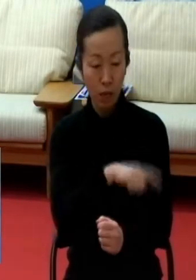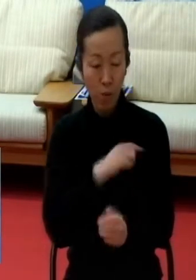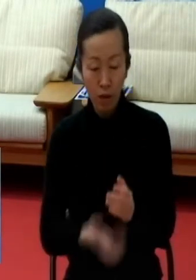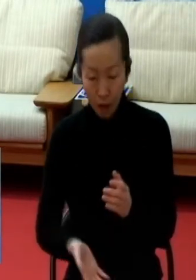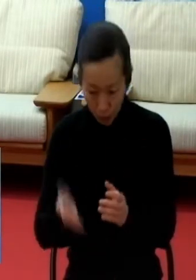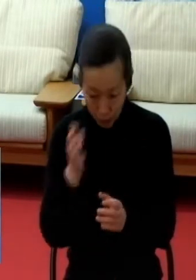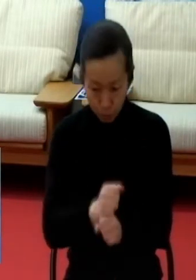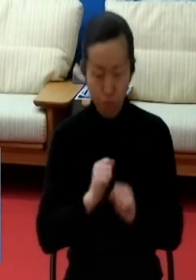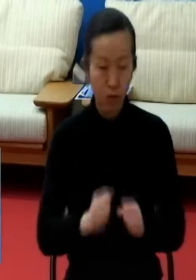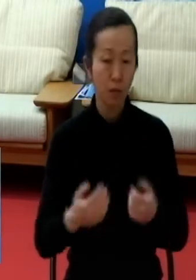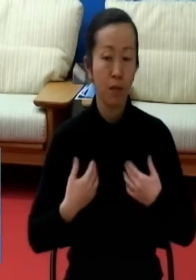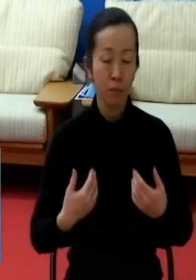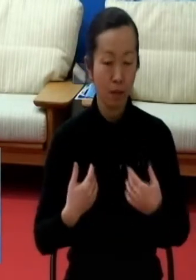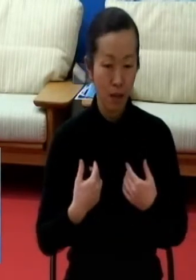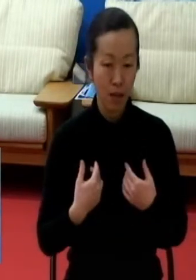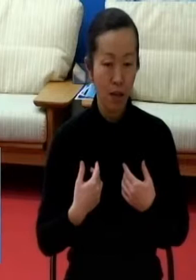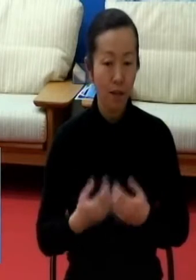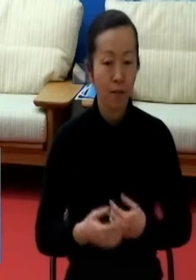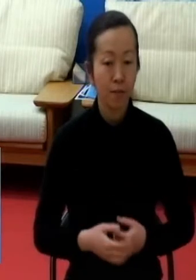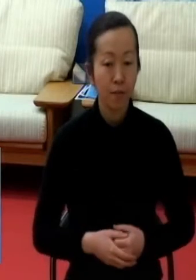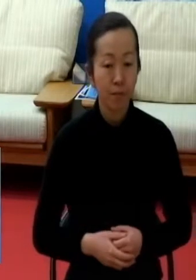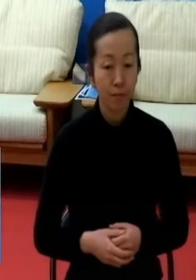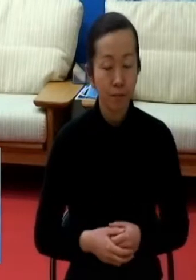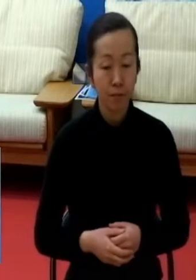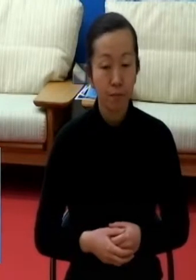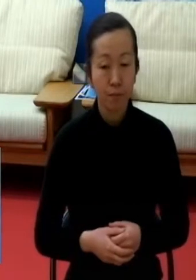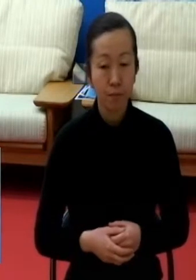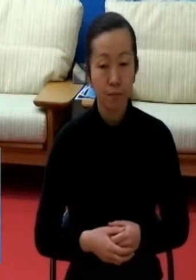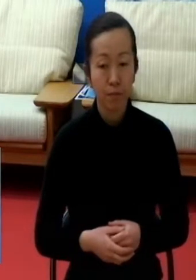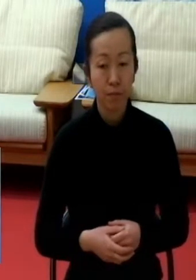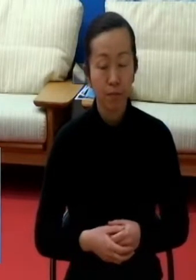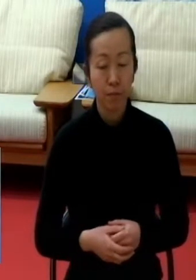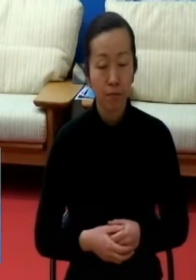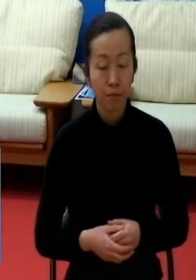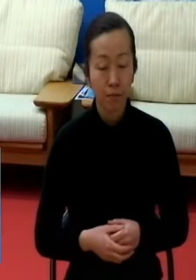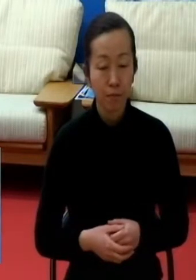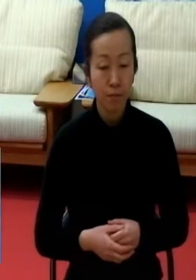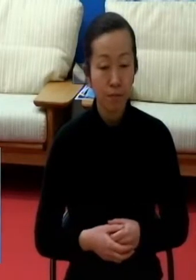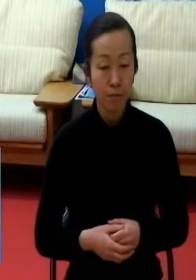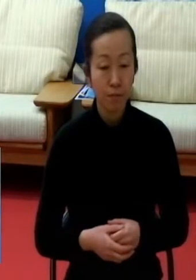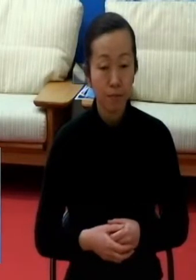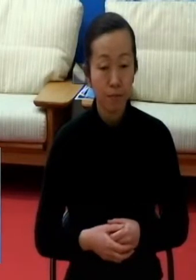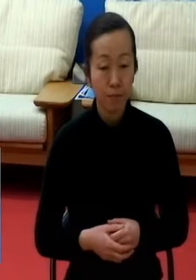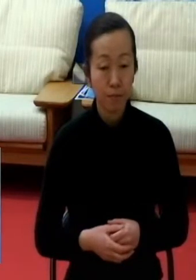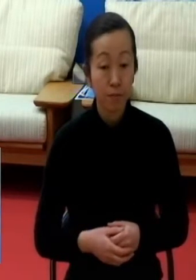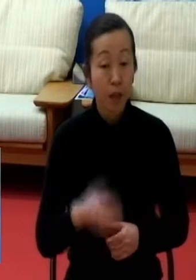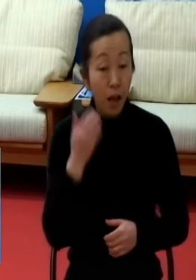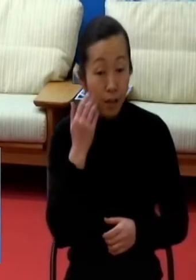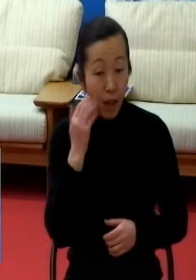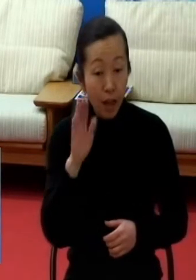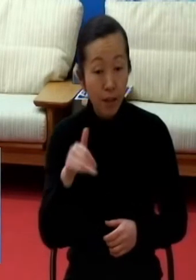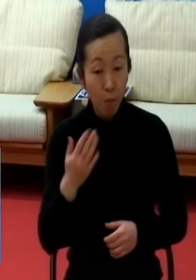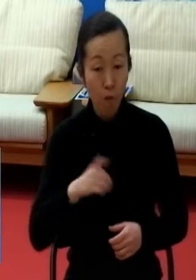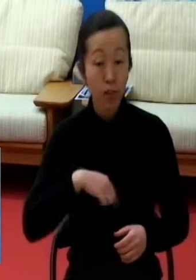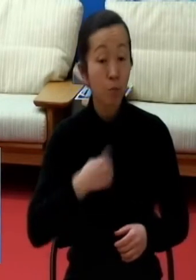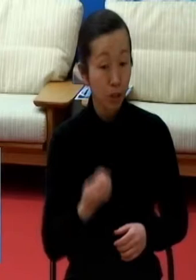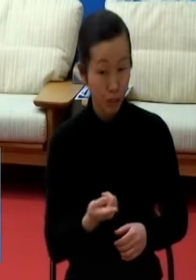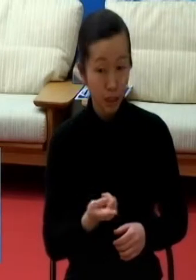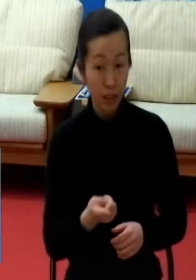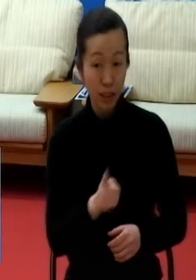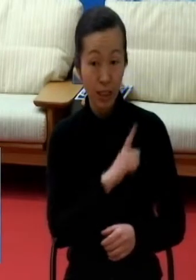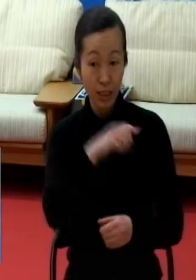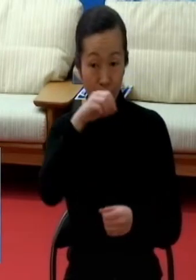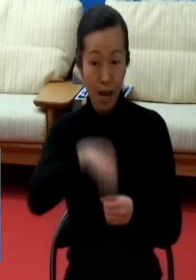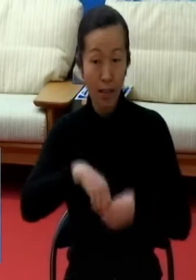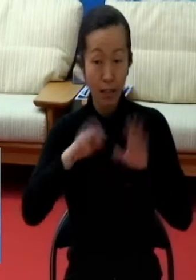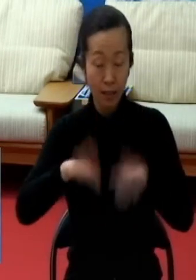せん。 누구든지 나에게 먼저 들어온 그 각인이 내 생을 좌우하게 됩니다. 誰でも自分自身に先に入った